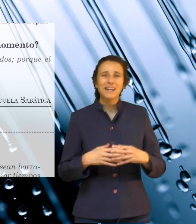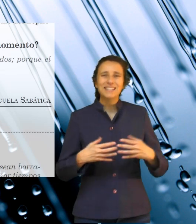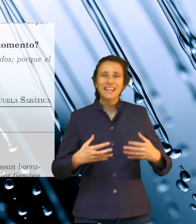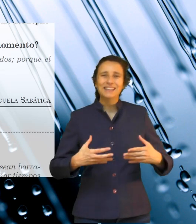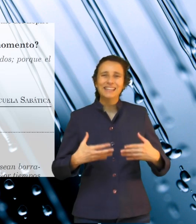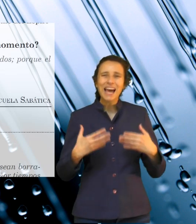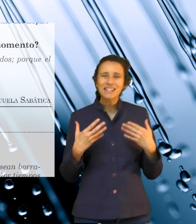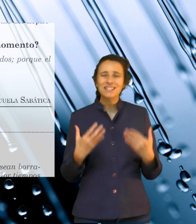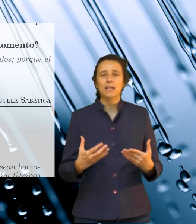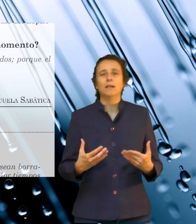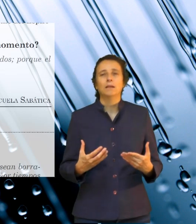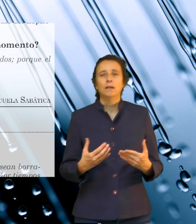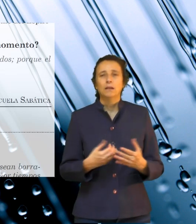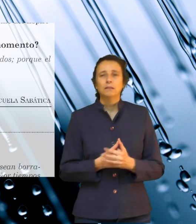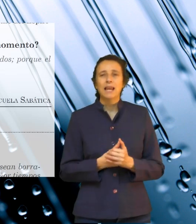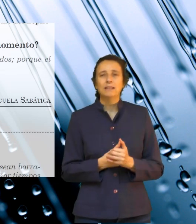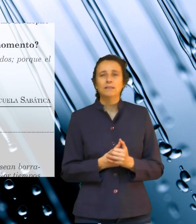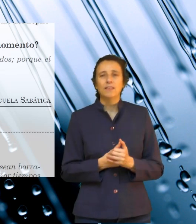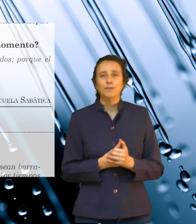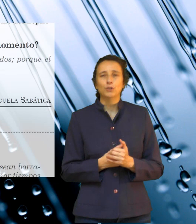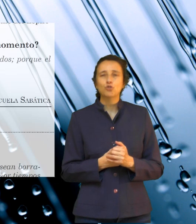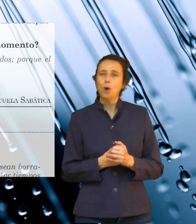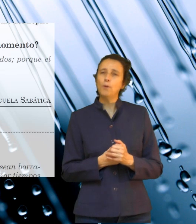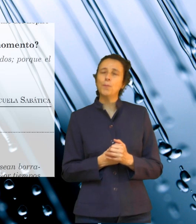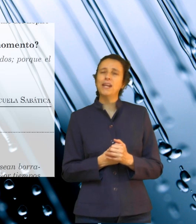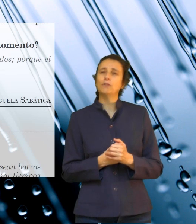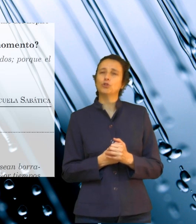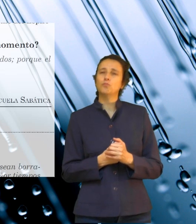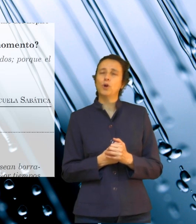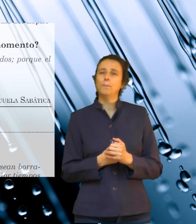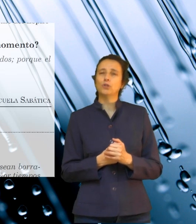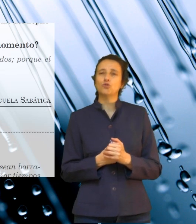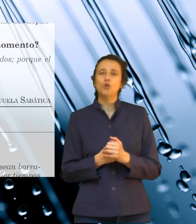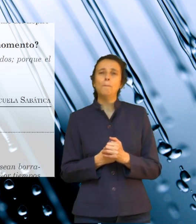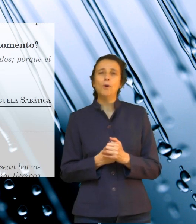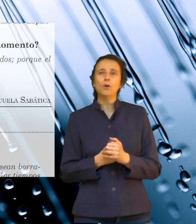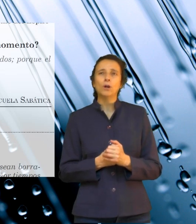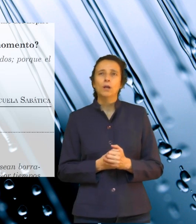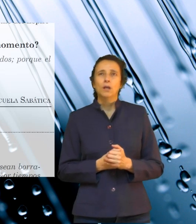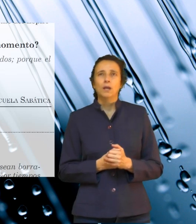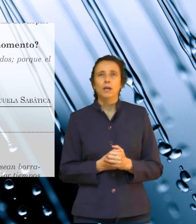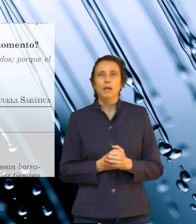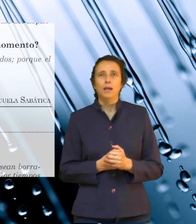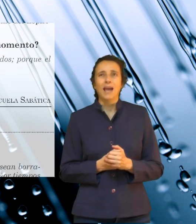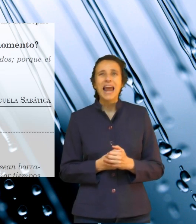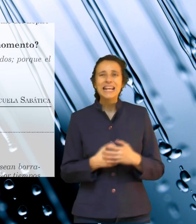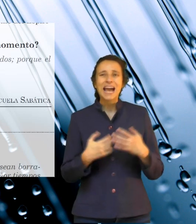para presentarse delante de Dios, no por méritos propios, no por